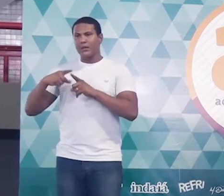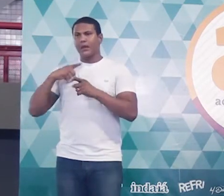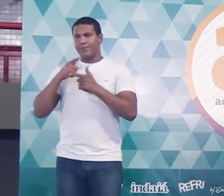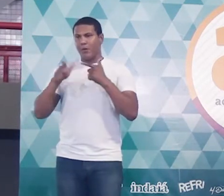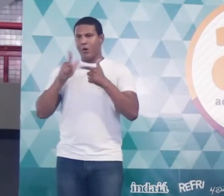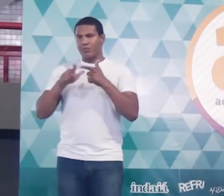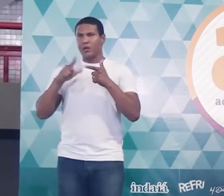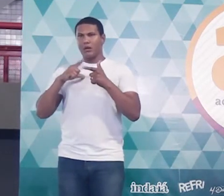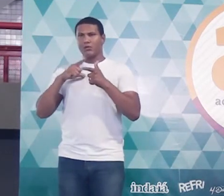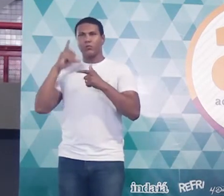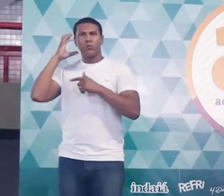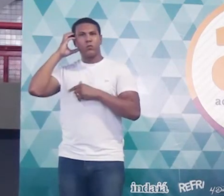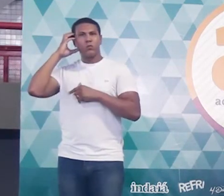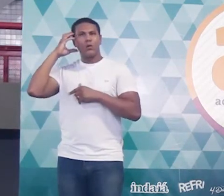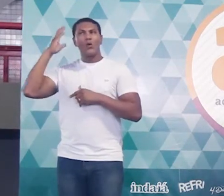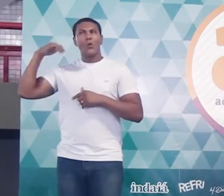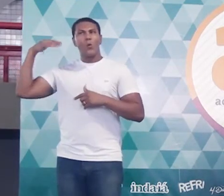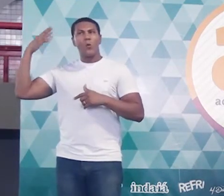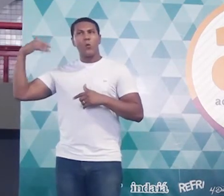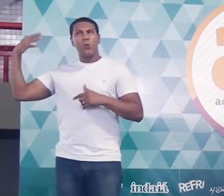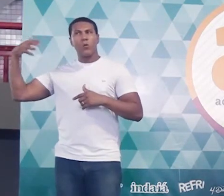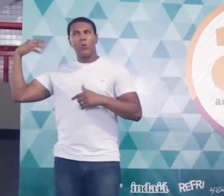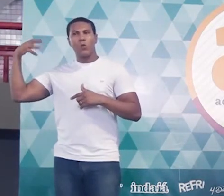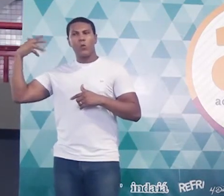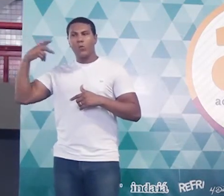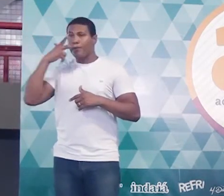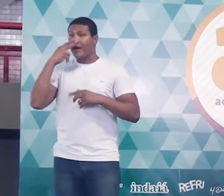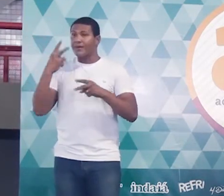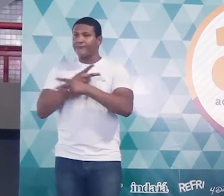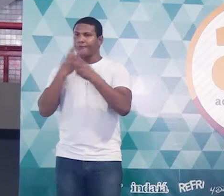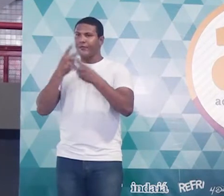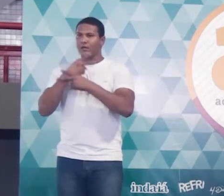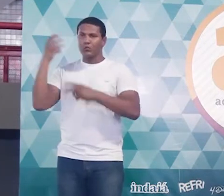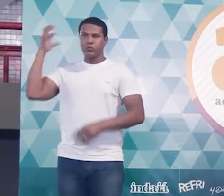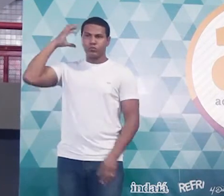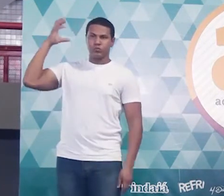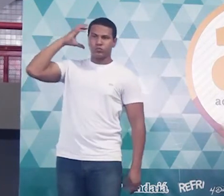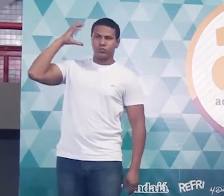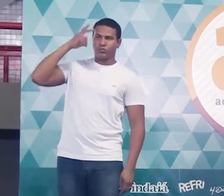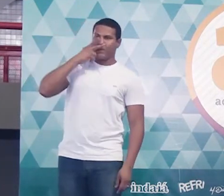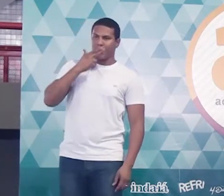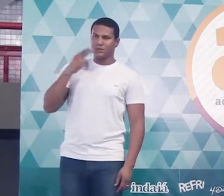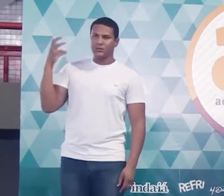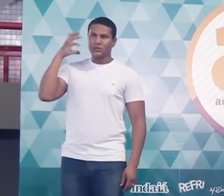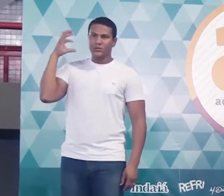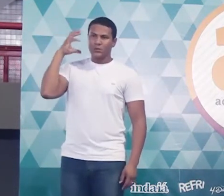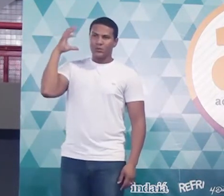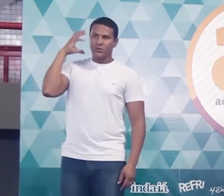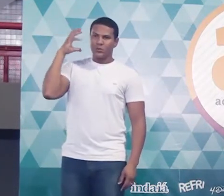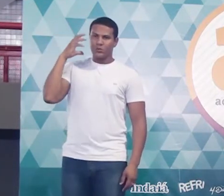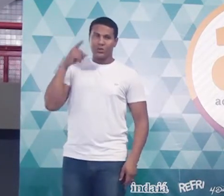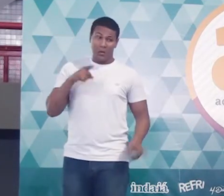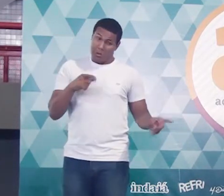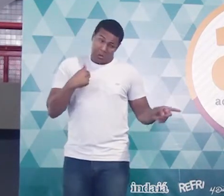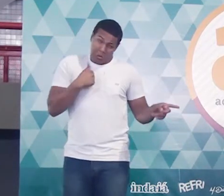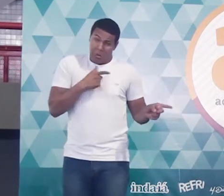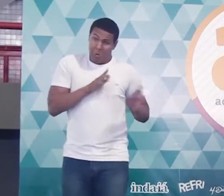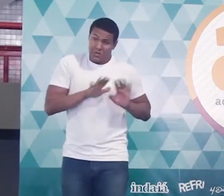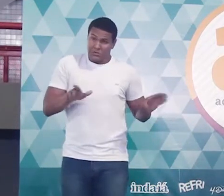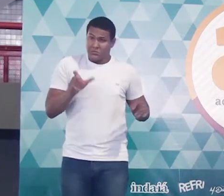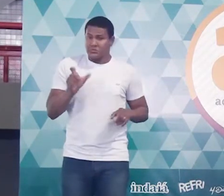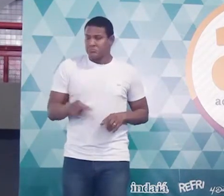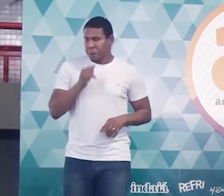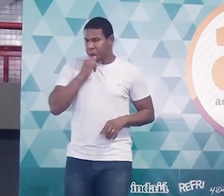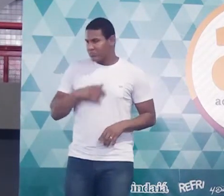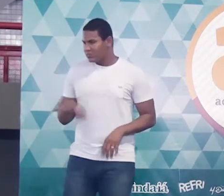concha, assim como na garrafa térmica. Então você fica lá. Eu, por exemplo, fico lá para comprar a garrafa térmica. Boto uma no ouvido, aí essa aqui, boto